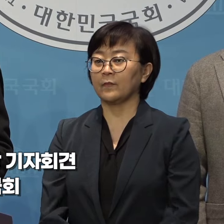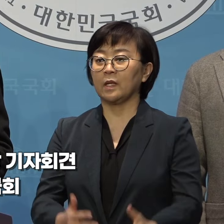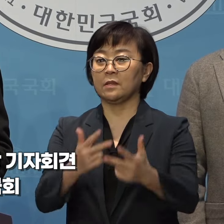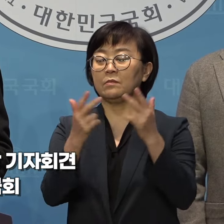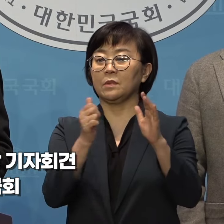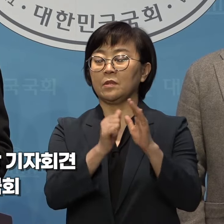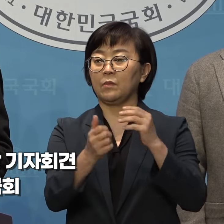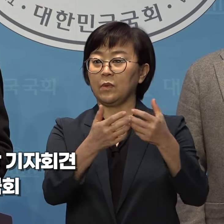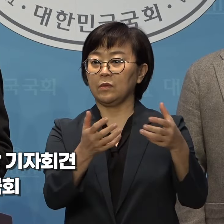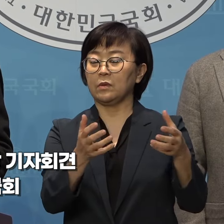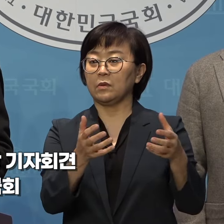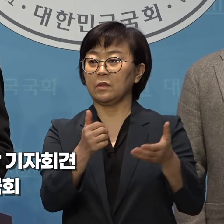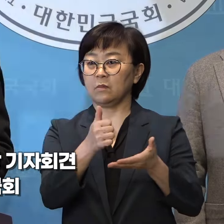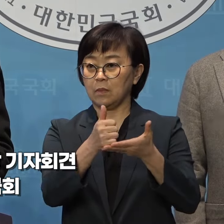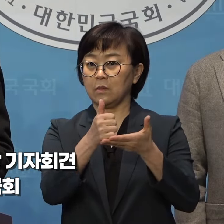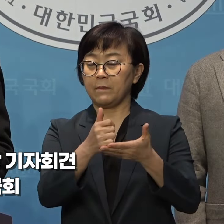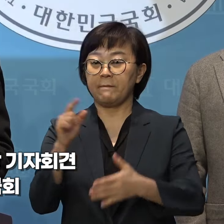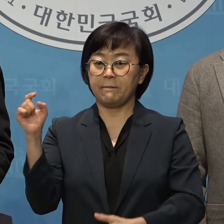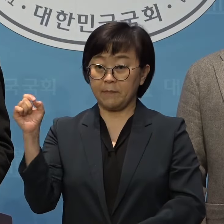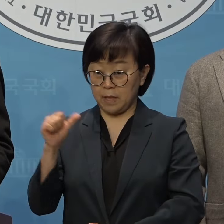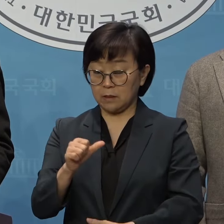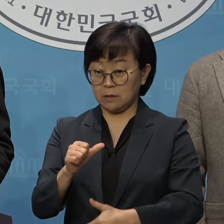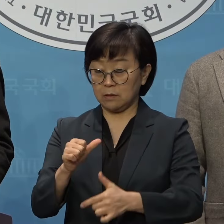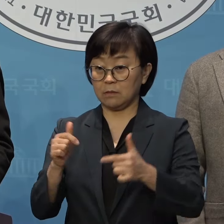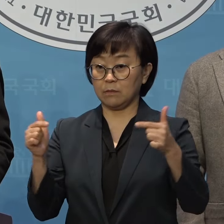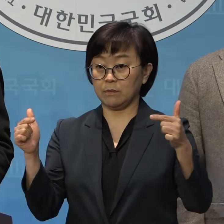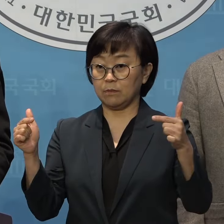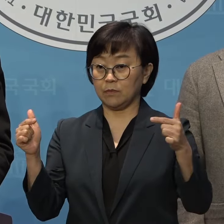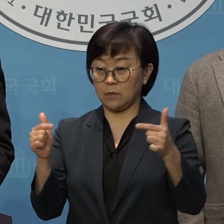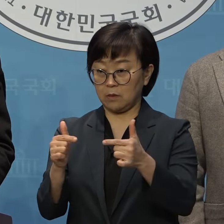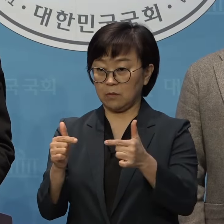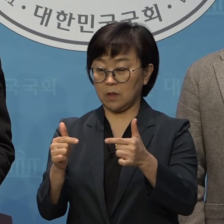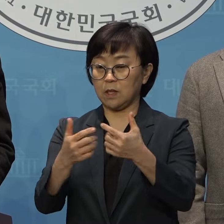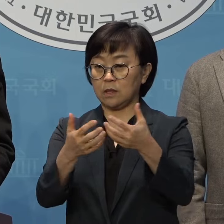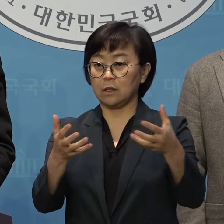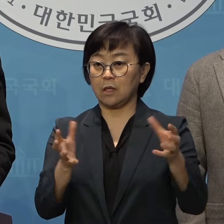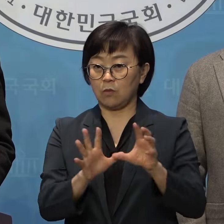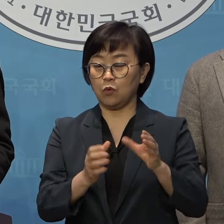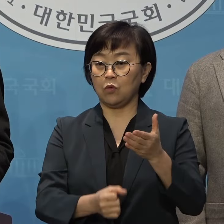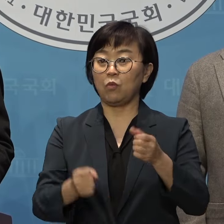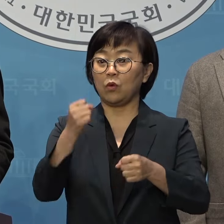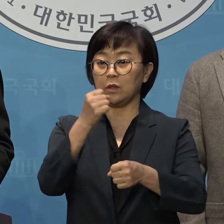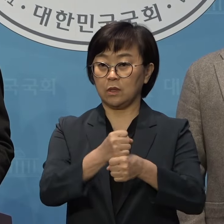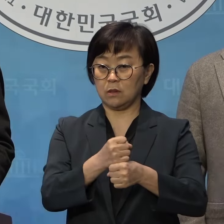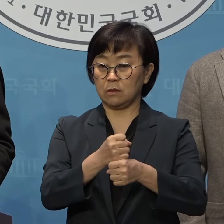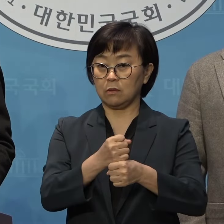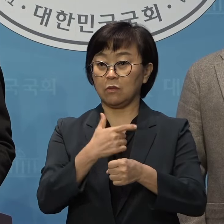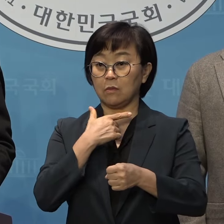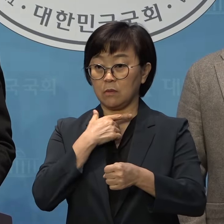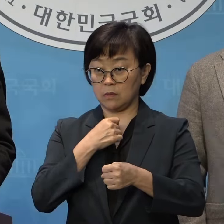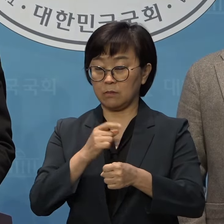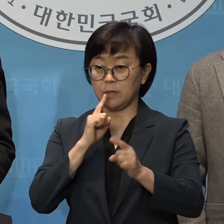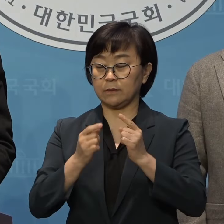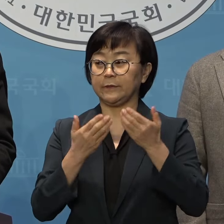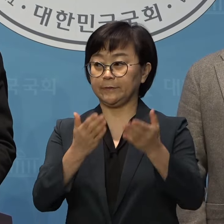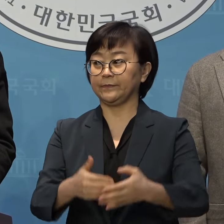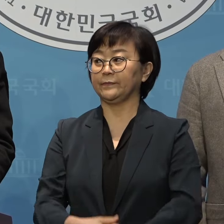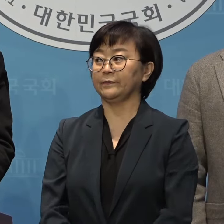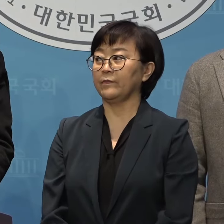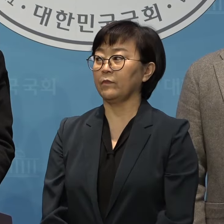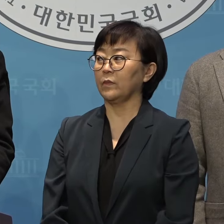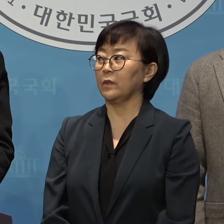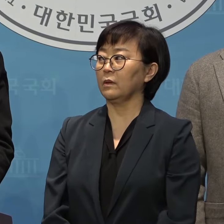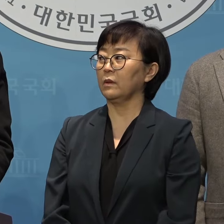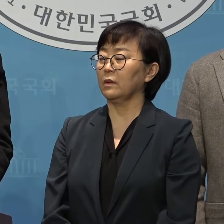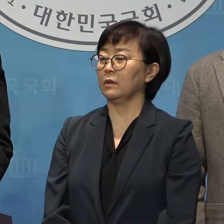이재명 대표님의 빠른 쾌유와 당무 복귀를 기원한다는 말씀을 먼저 드립니다.